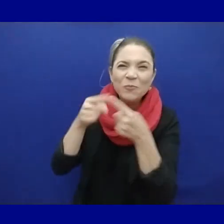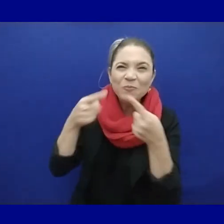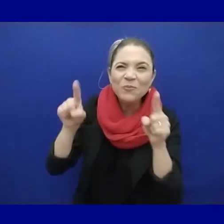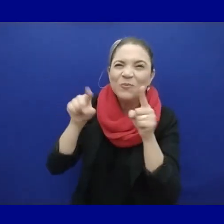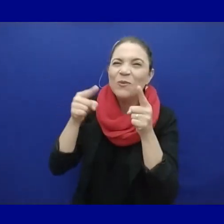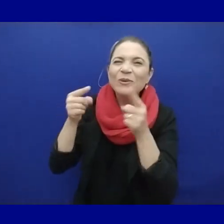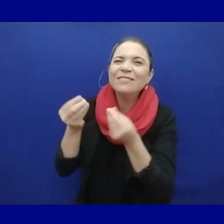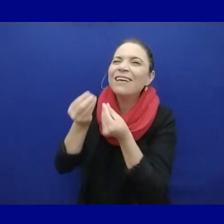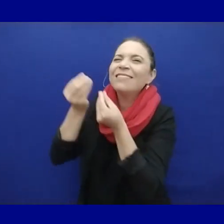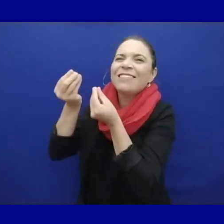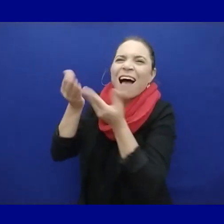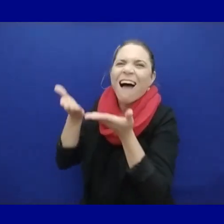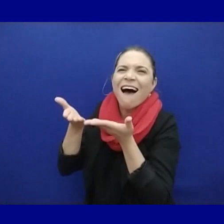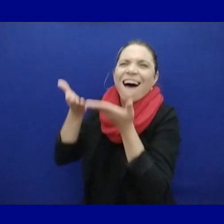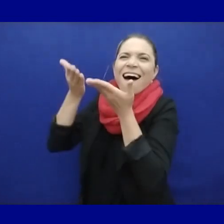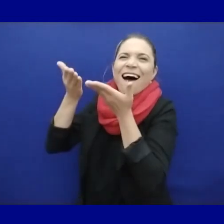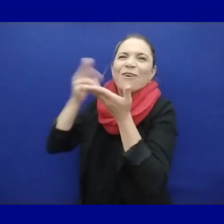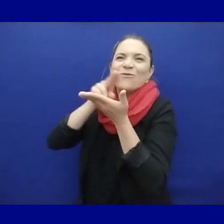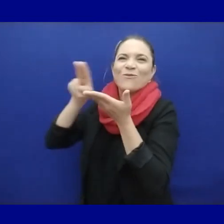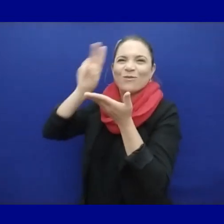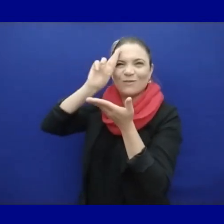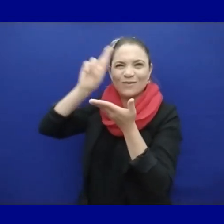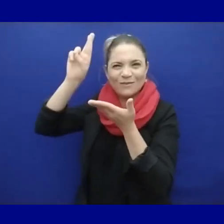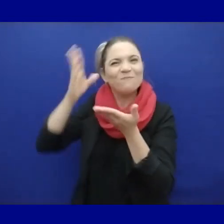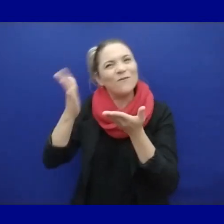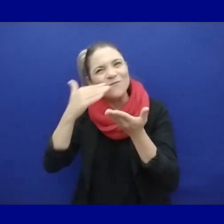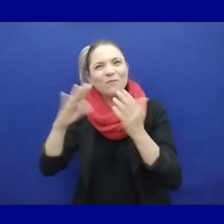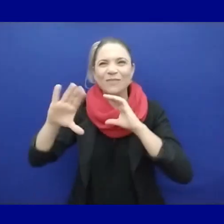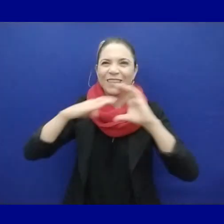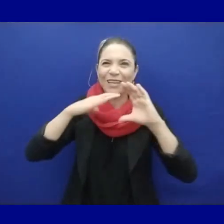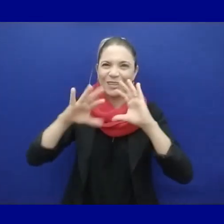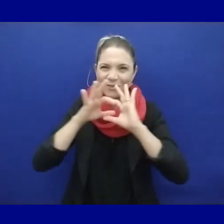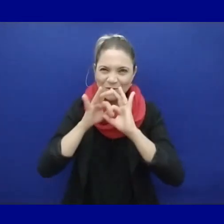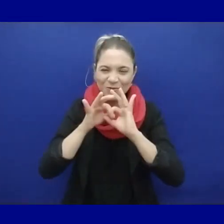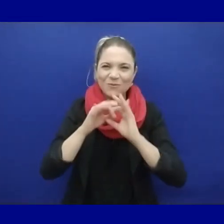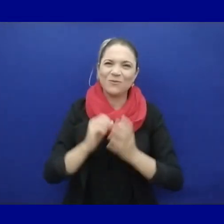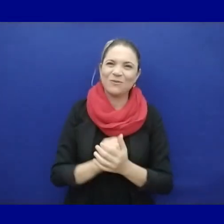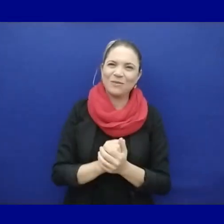o seu santo e precioso nome. Vamos cantar juntos.